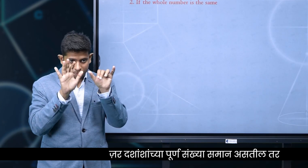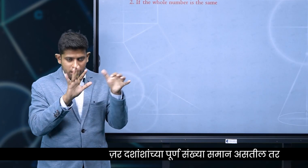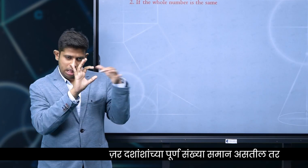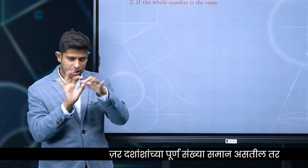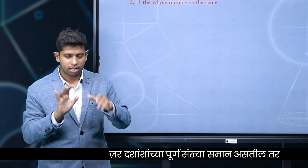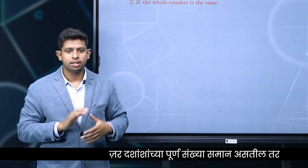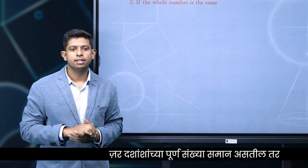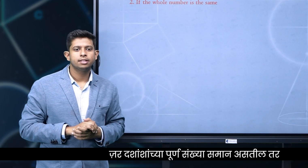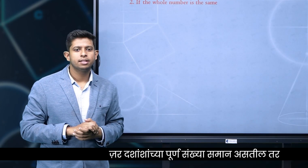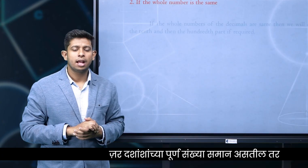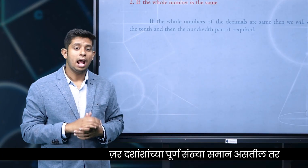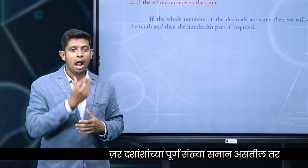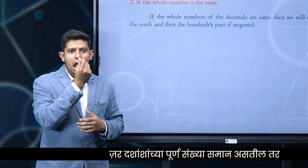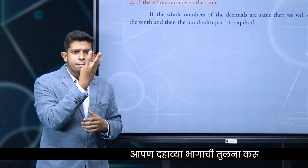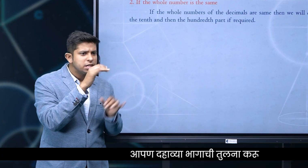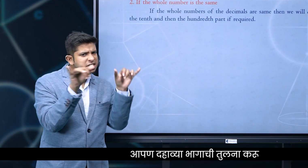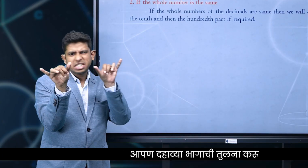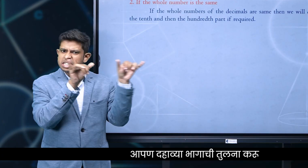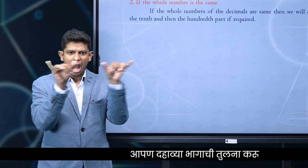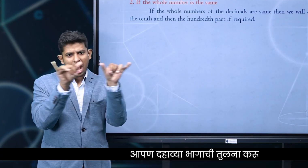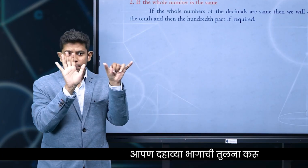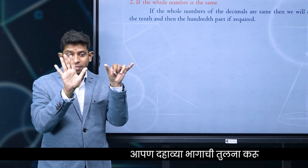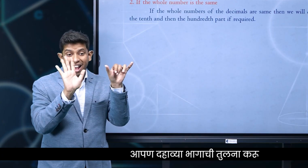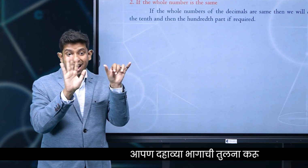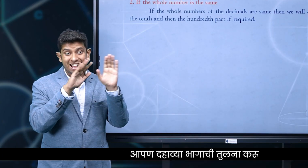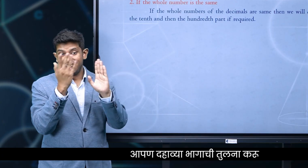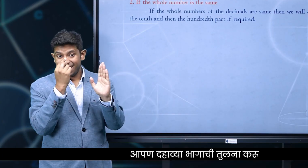असेल तर आपण 10व्या भागाची तुलना करू